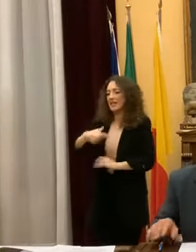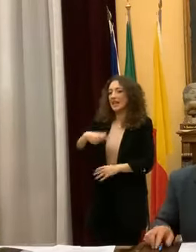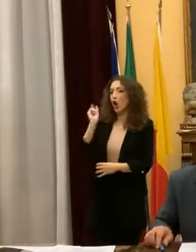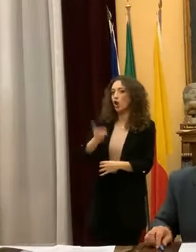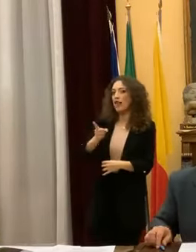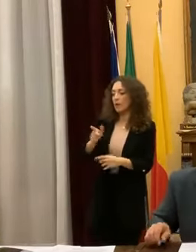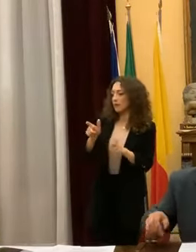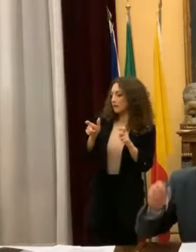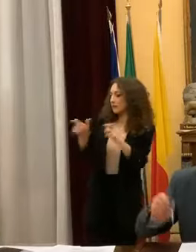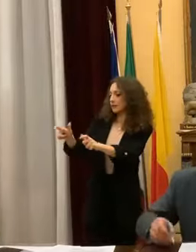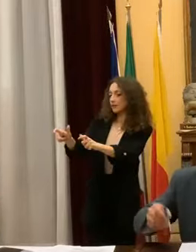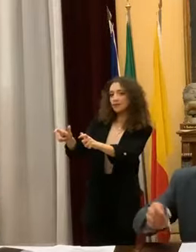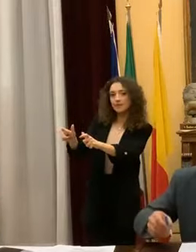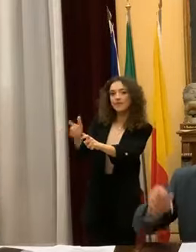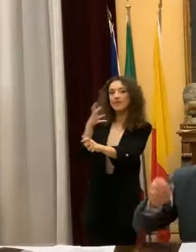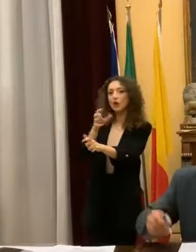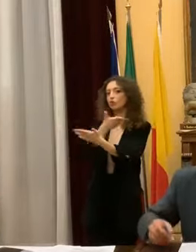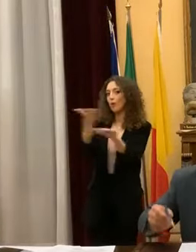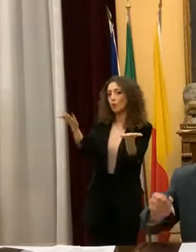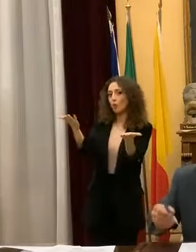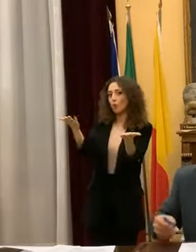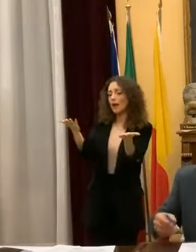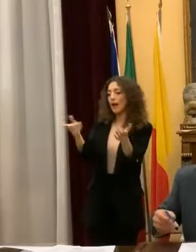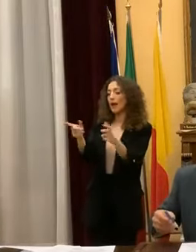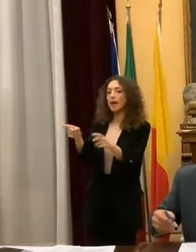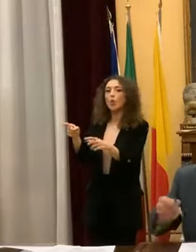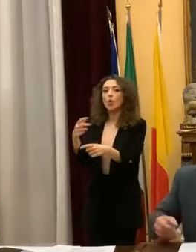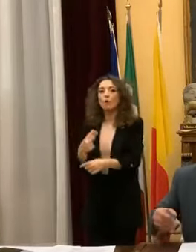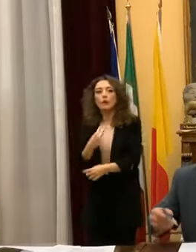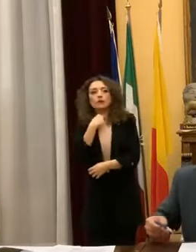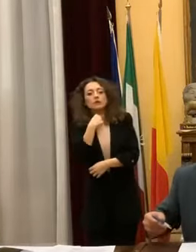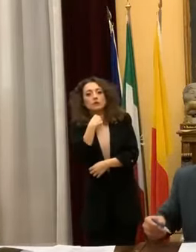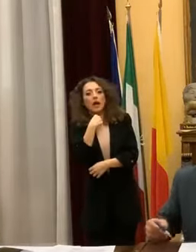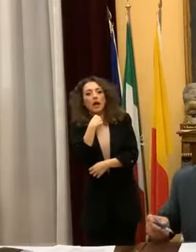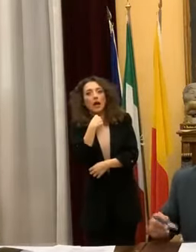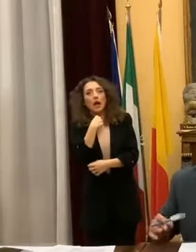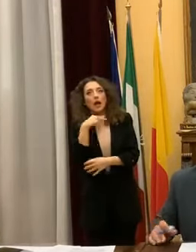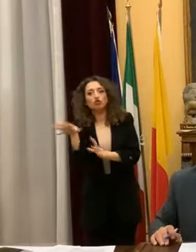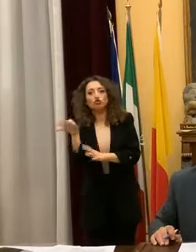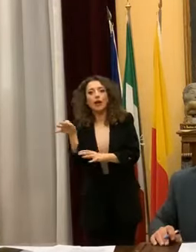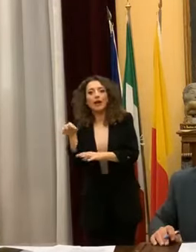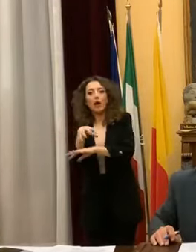fronte a questo ha dovuto nominare Marzia Furnari.